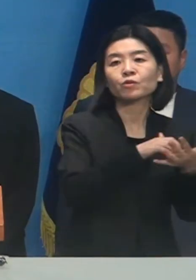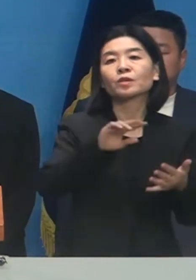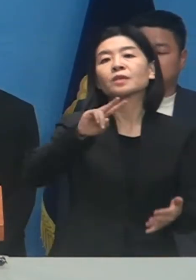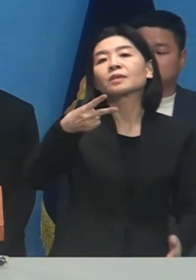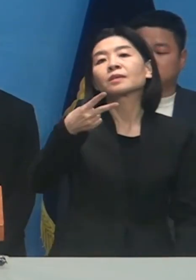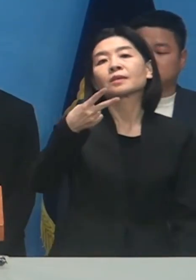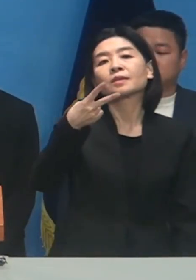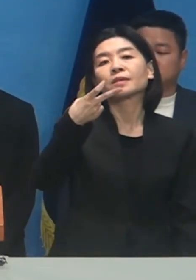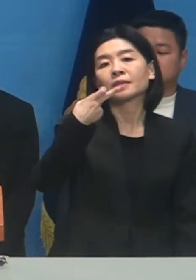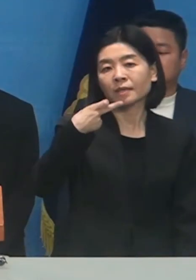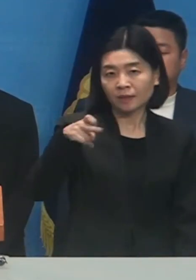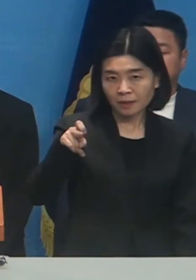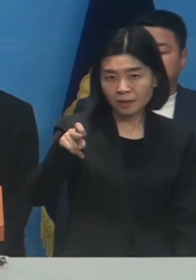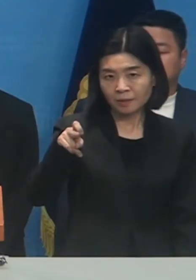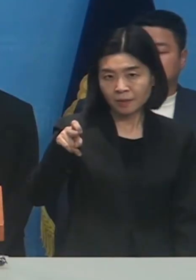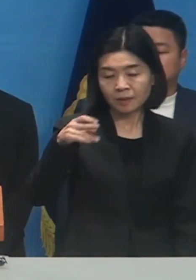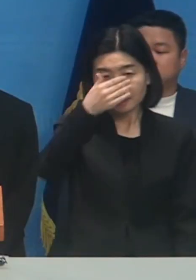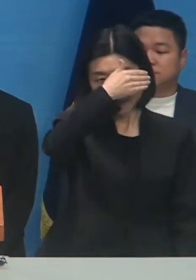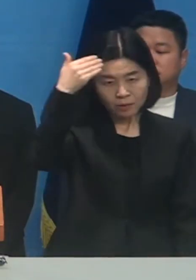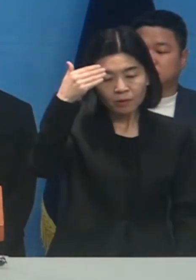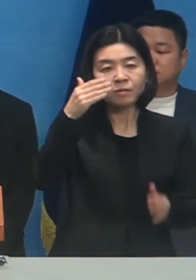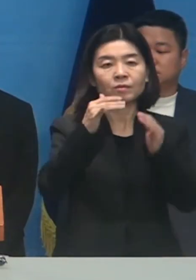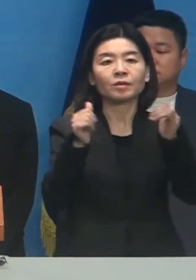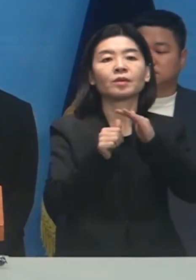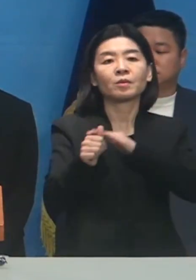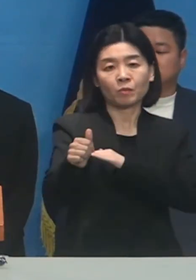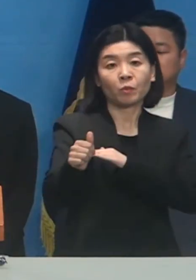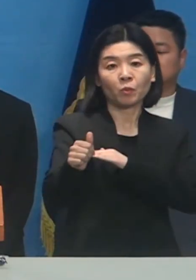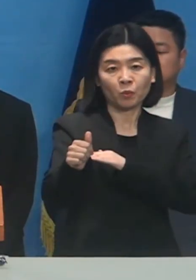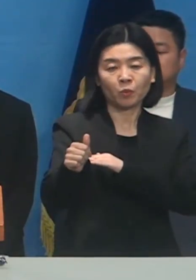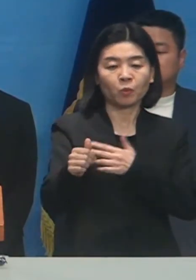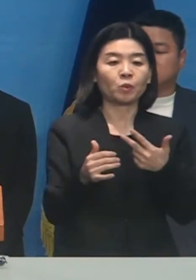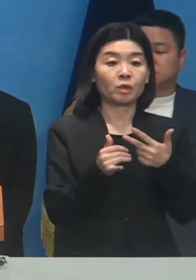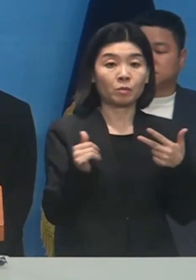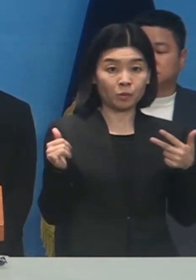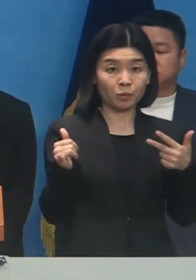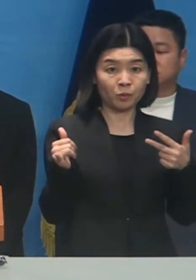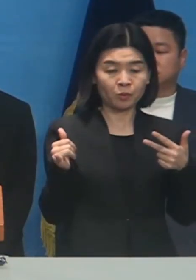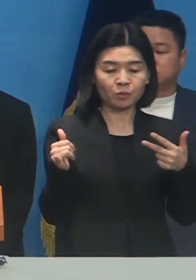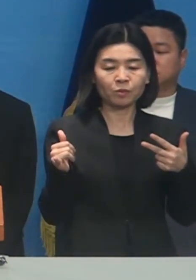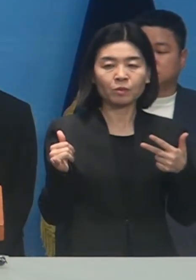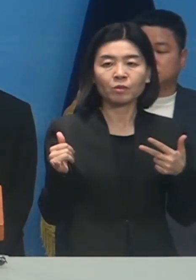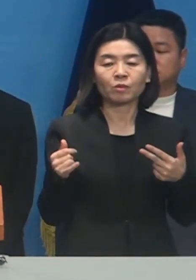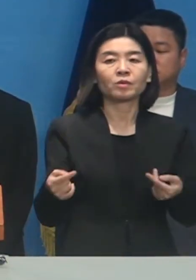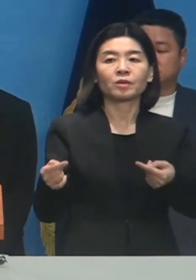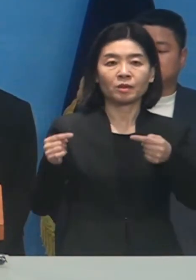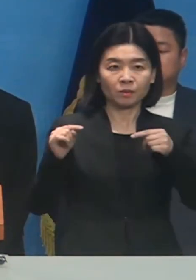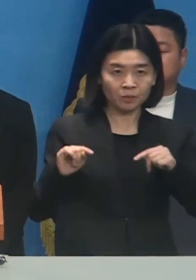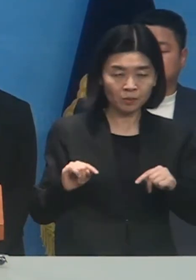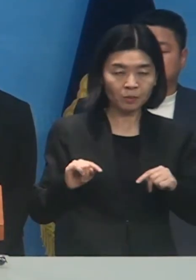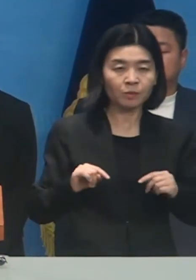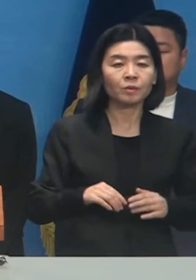212명의 청년들을 대표해서 7명의 젊은이들이 함께해 주셨습니다.